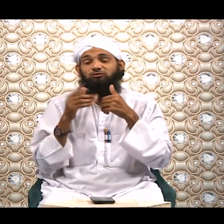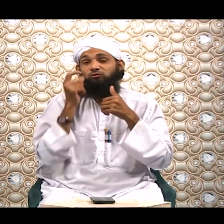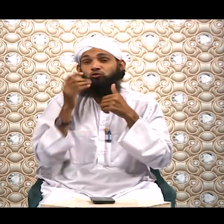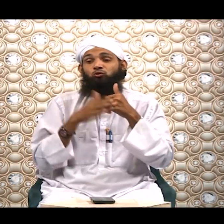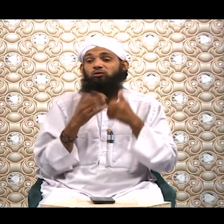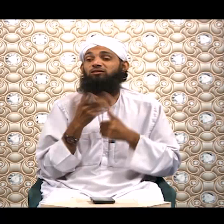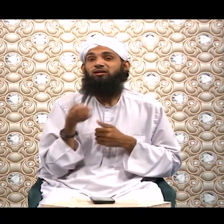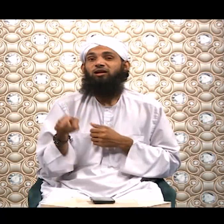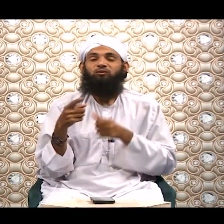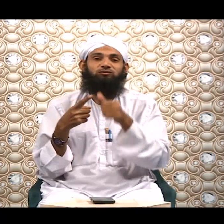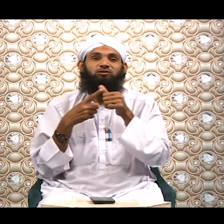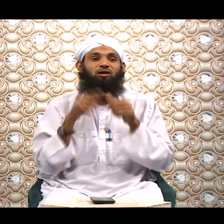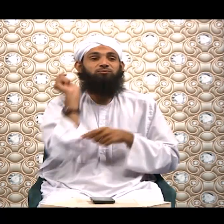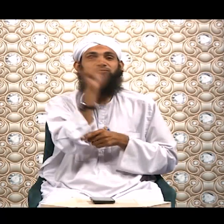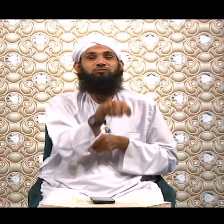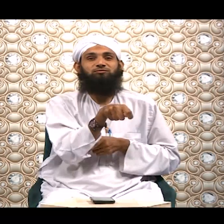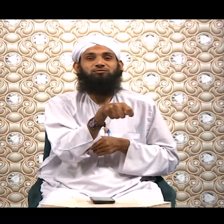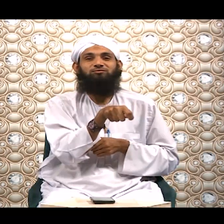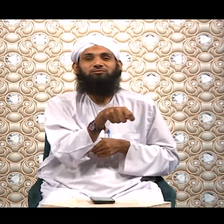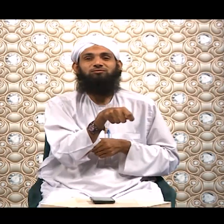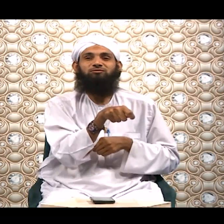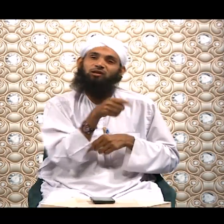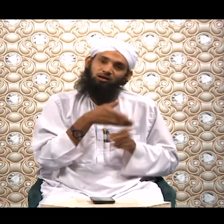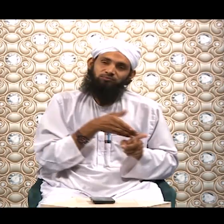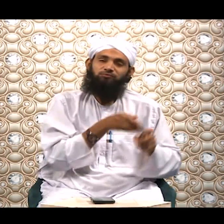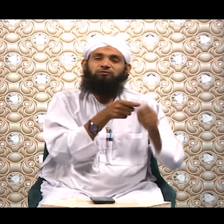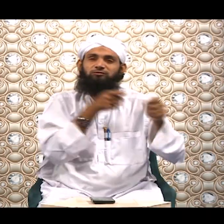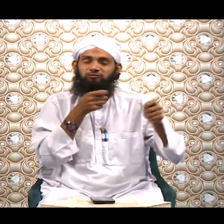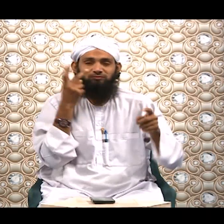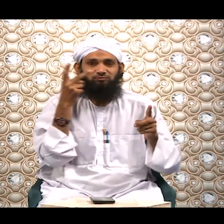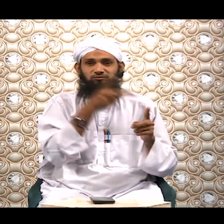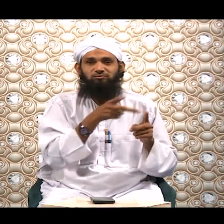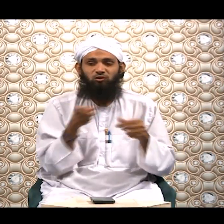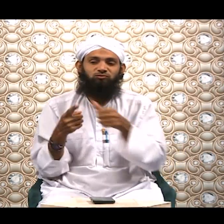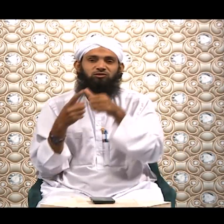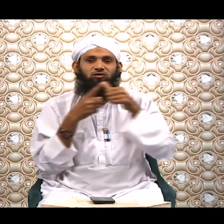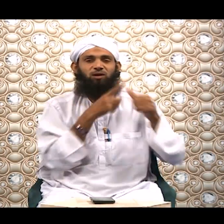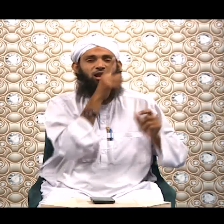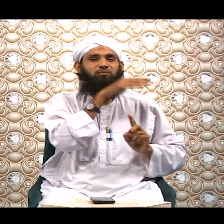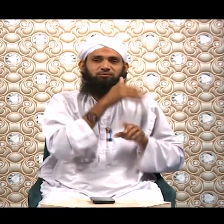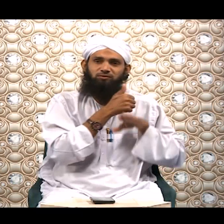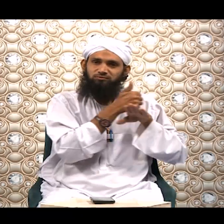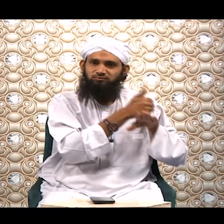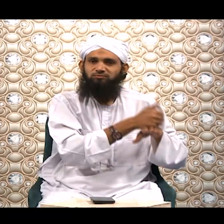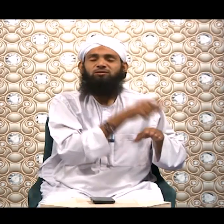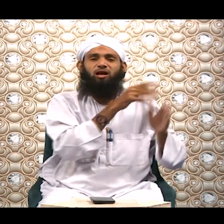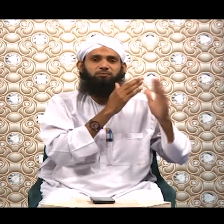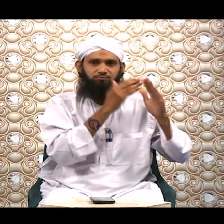لیے تشریف لے گئے ہیں، اللہ پاک آپ پر رحم فرمائے، آپ تشریف رکھیں، وہ انشاءاللہ ابھی آتے ہی ہوں گے۔ حضرت